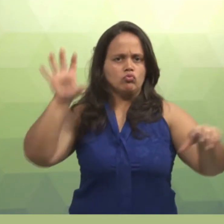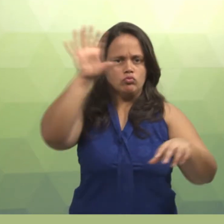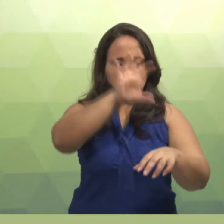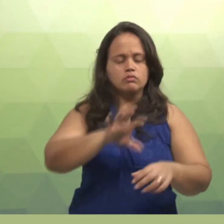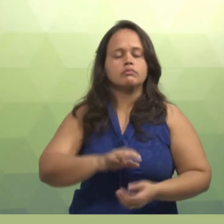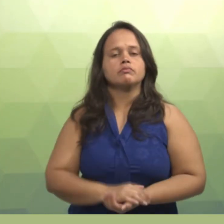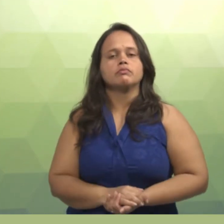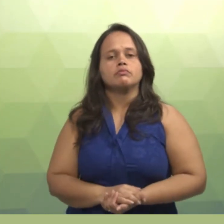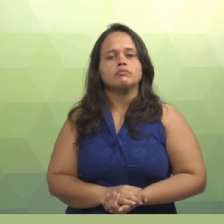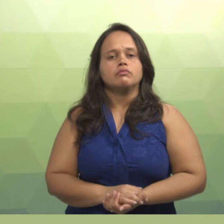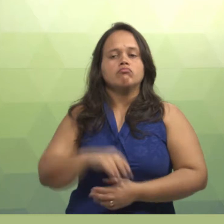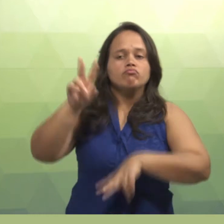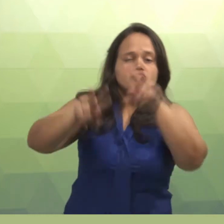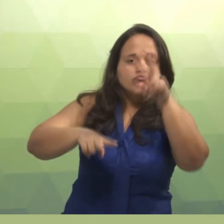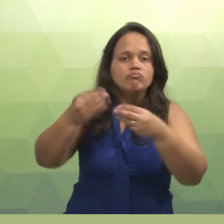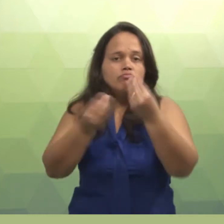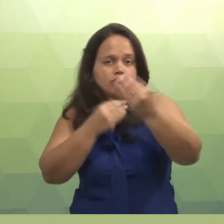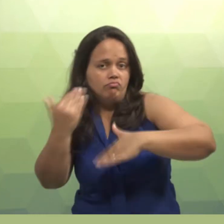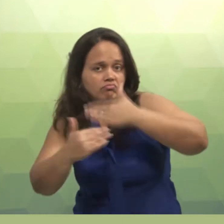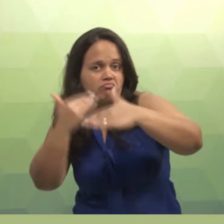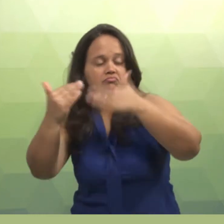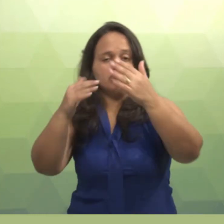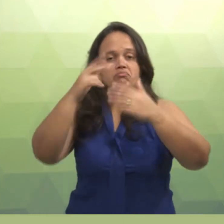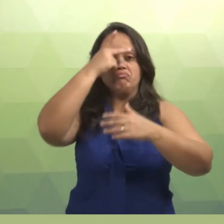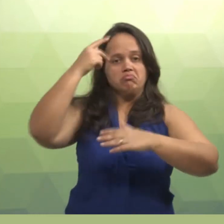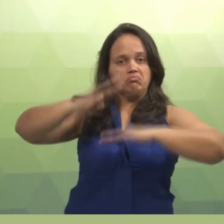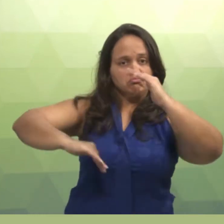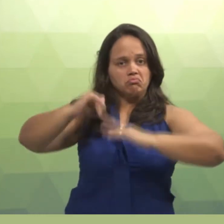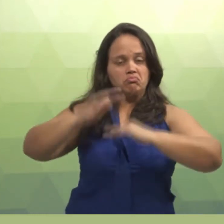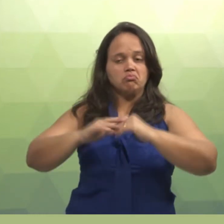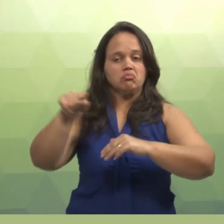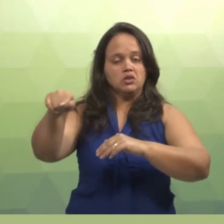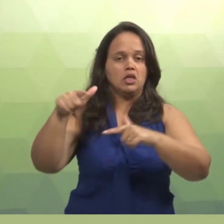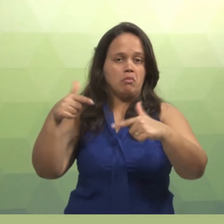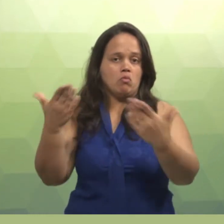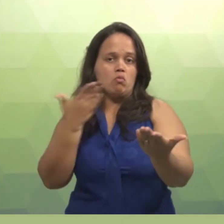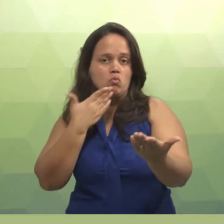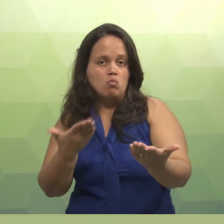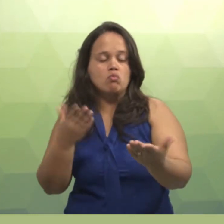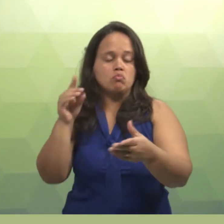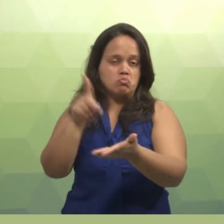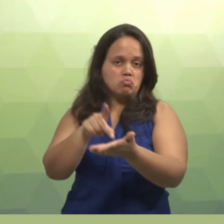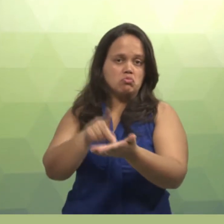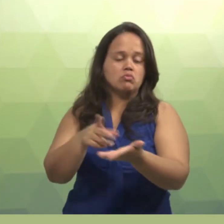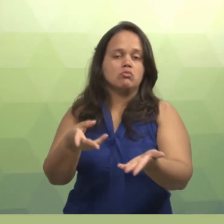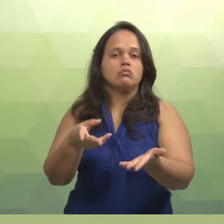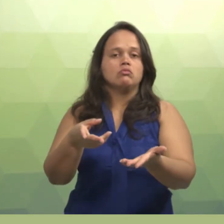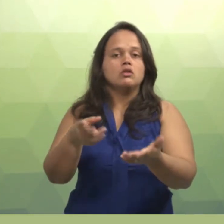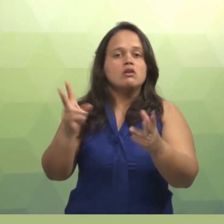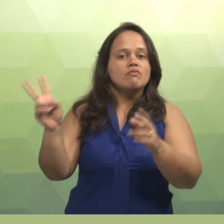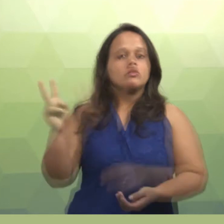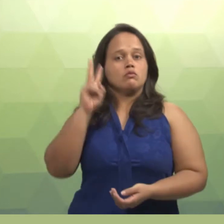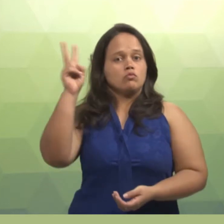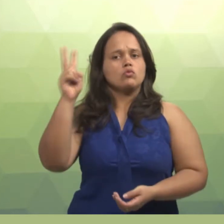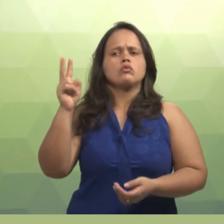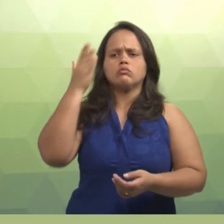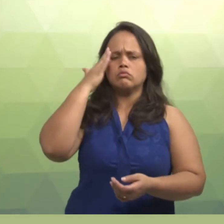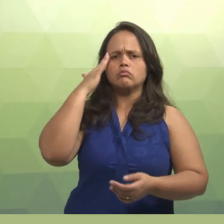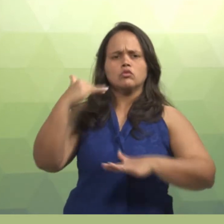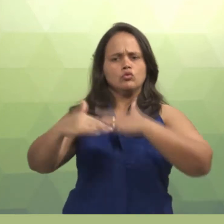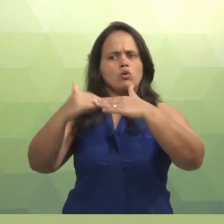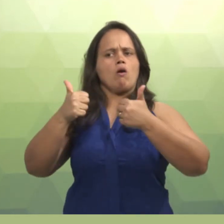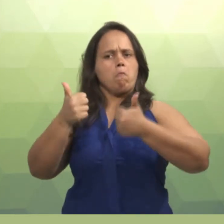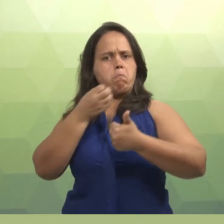desempenho eficiente do servidor, identificar necessidades de capacitação do servidor, fornecer subsídios